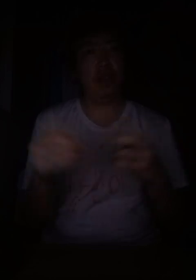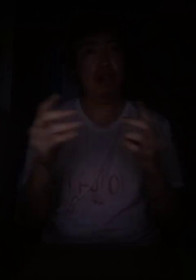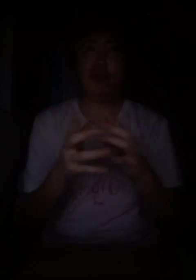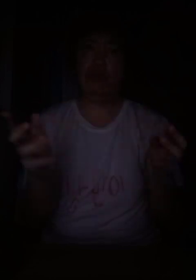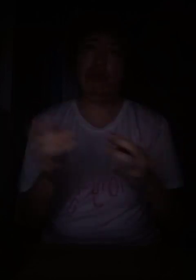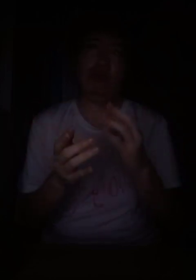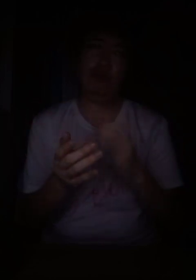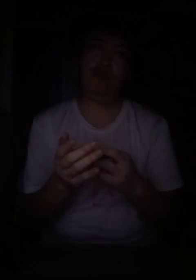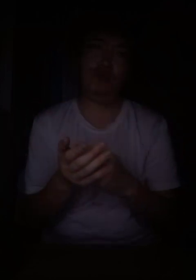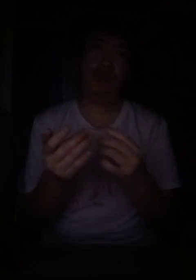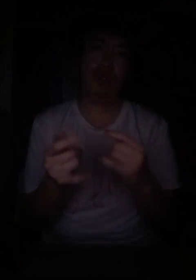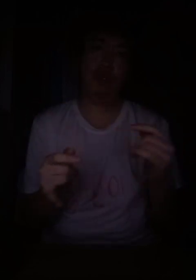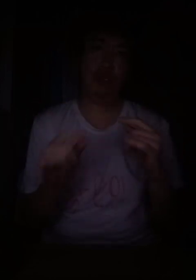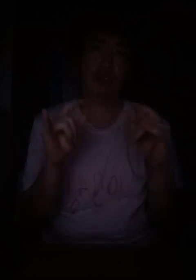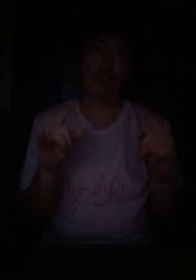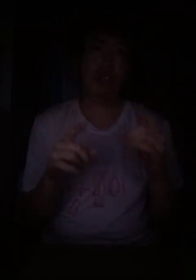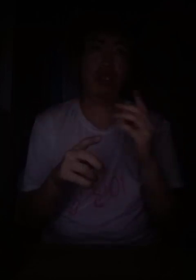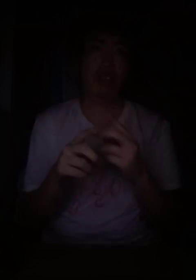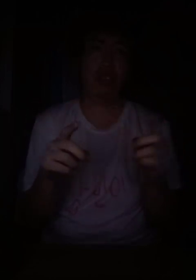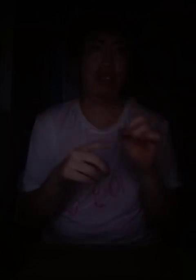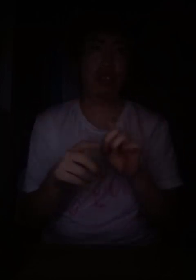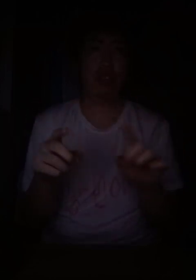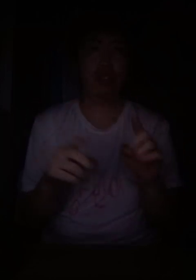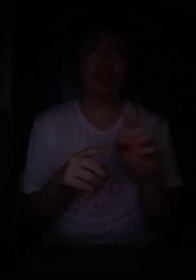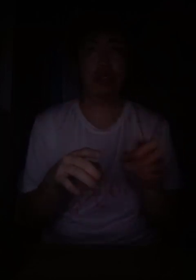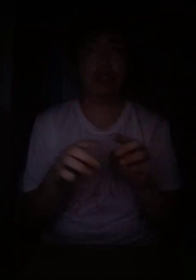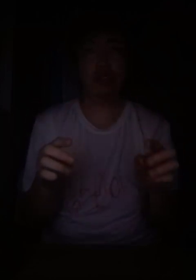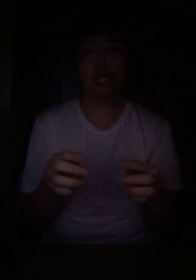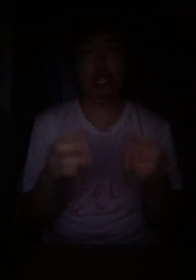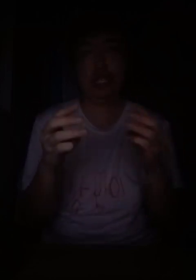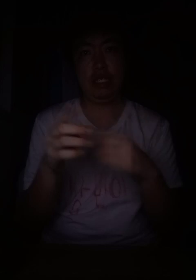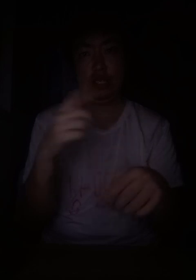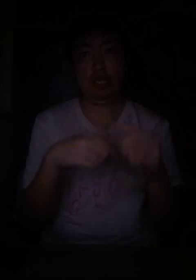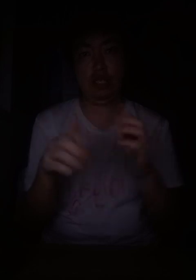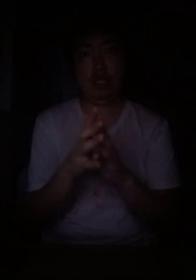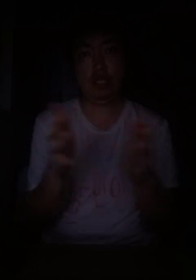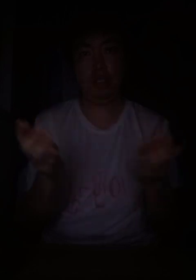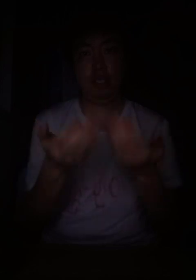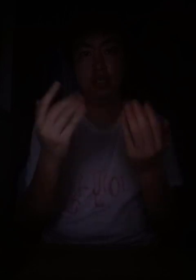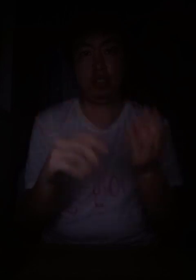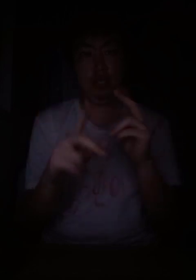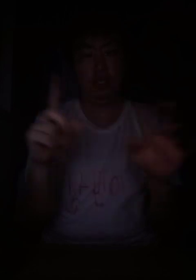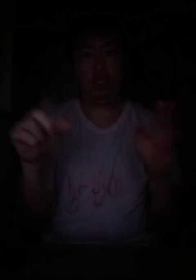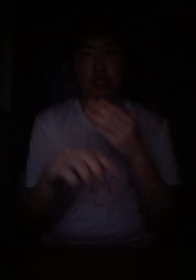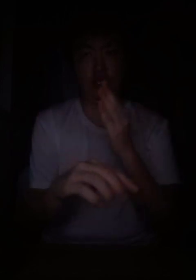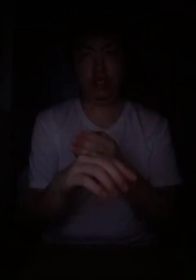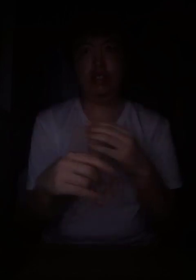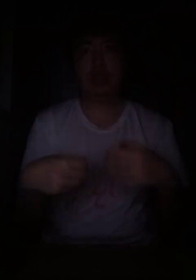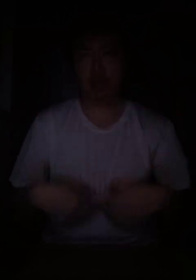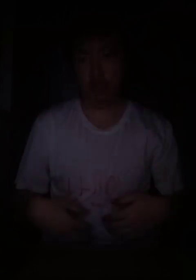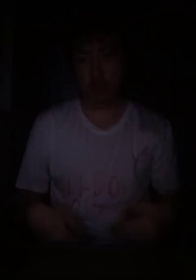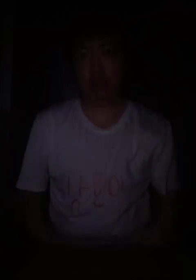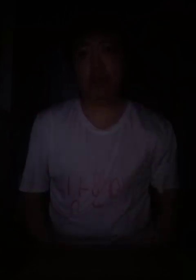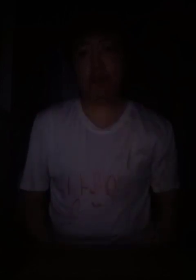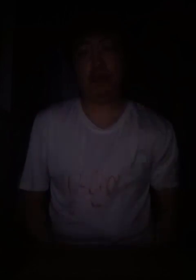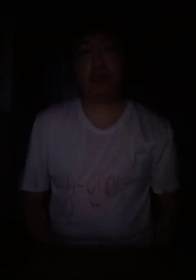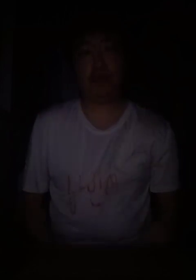전동차에 문제가 있는 것으로 판단한 공사 측이 열차를 교체하면서 운행이 7분가량 지연됐습니다. 같은 날